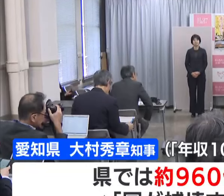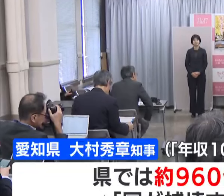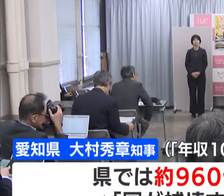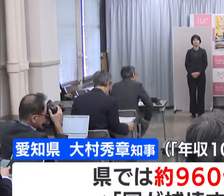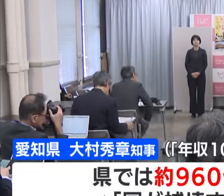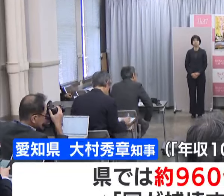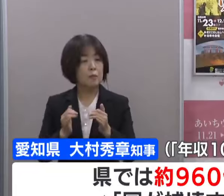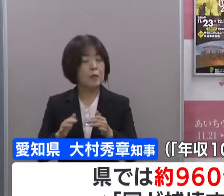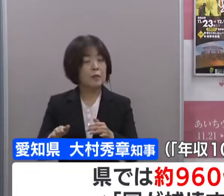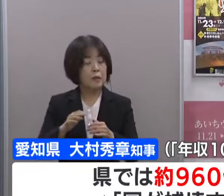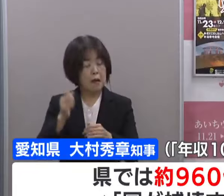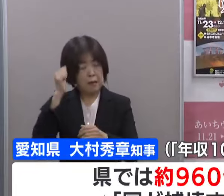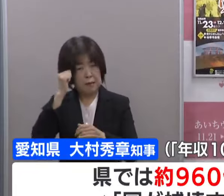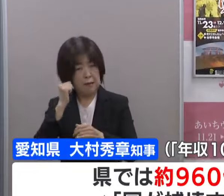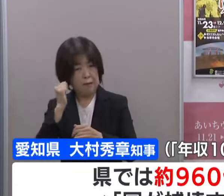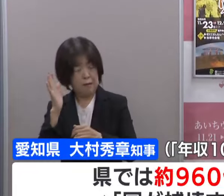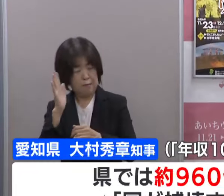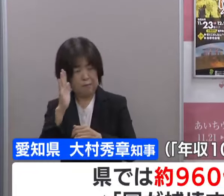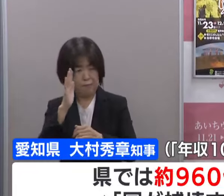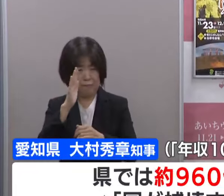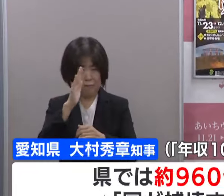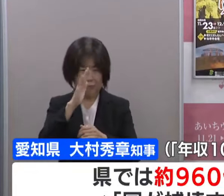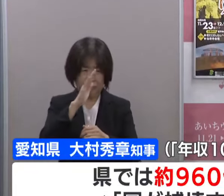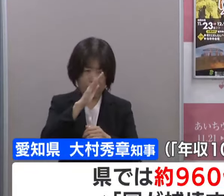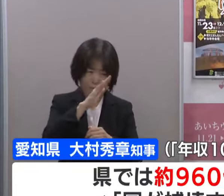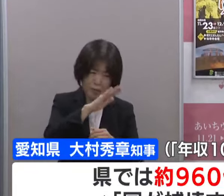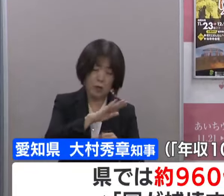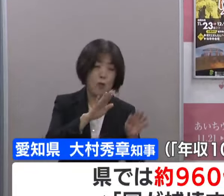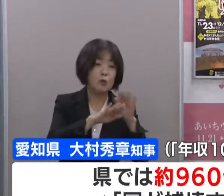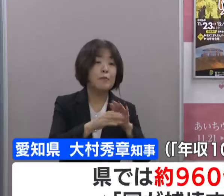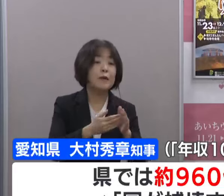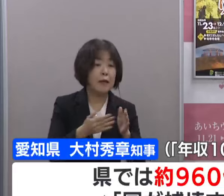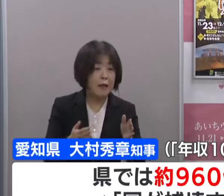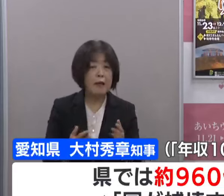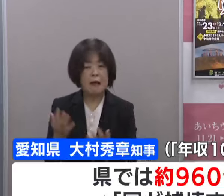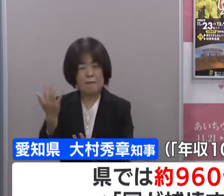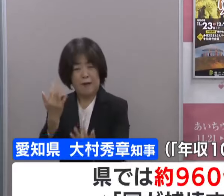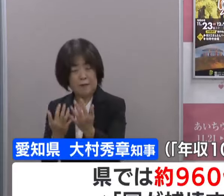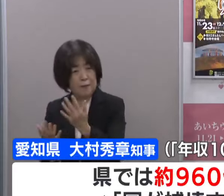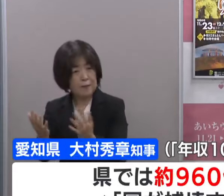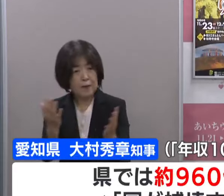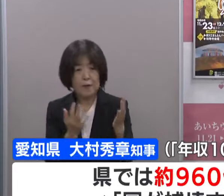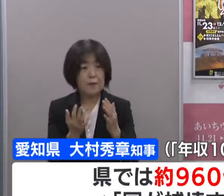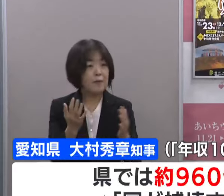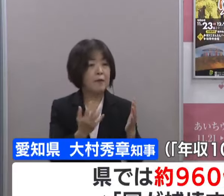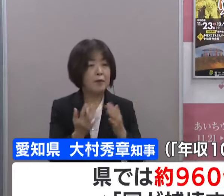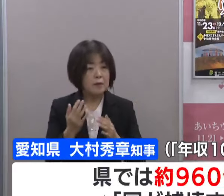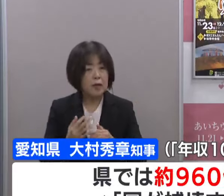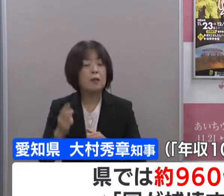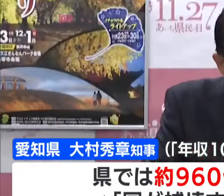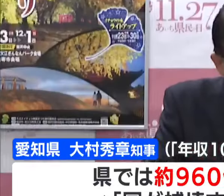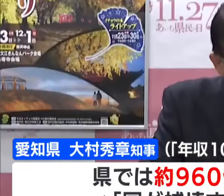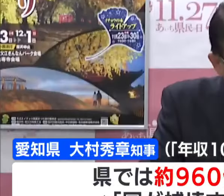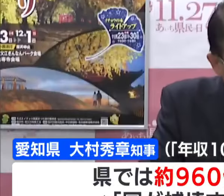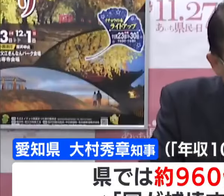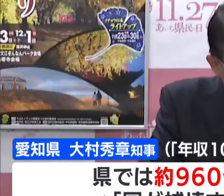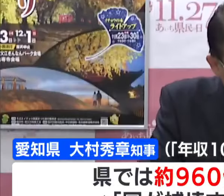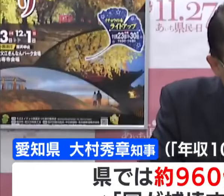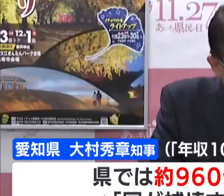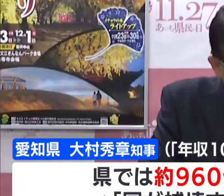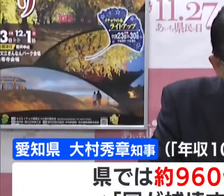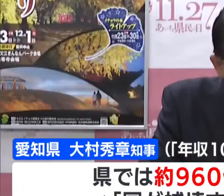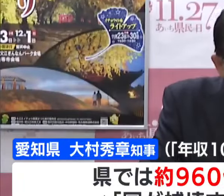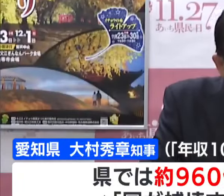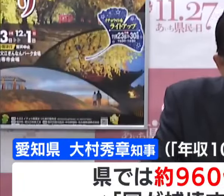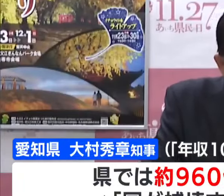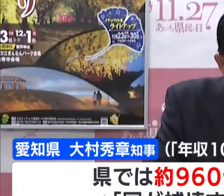県の大村秀明知事は昨日の定例会見で県ではおよそ960円の原が見込まれると明らか